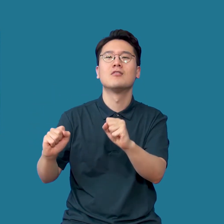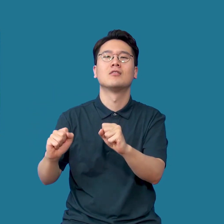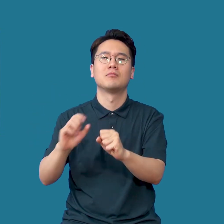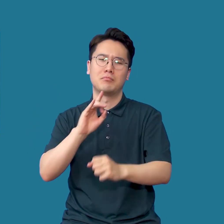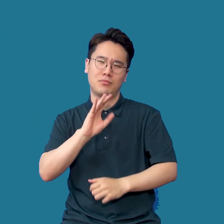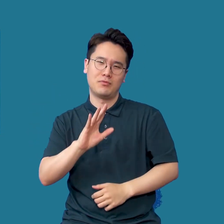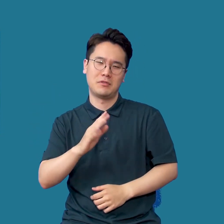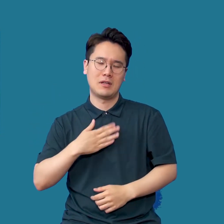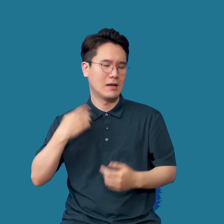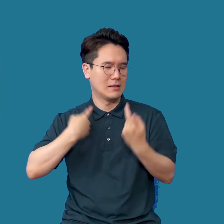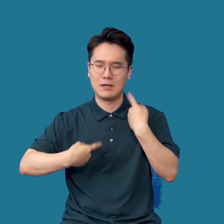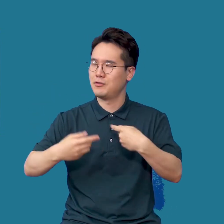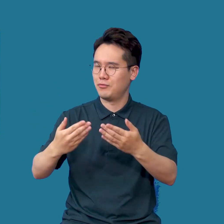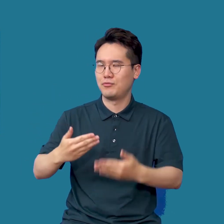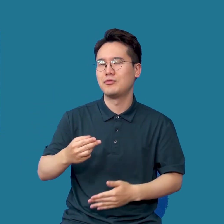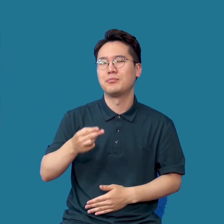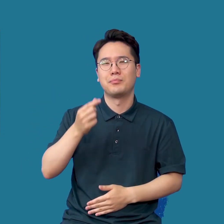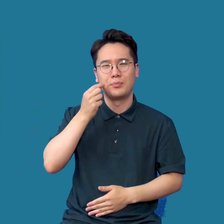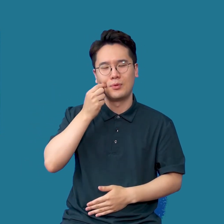굳게 붙드시기를 바랍니다.